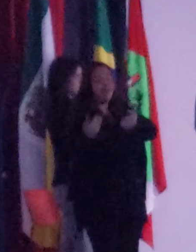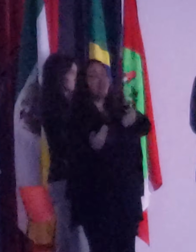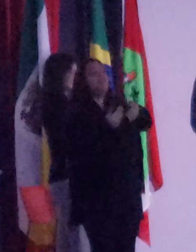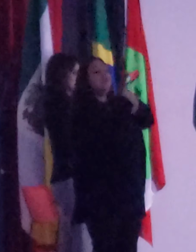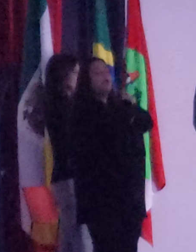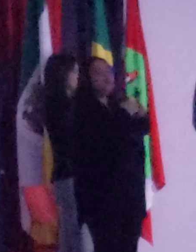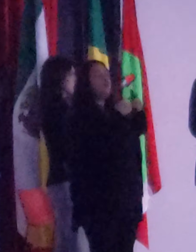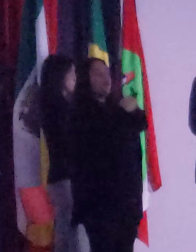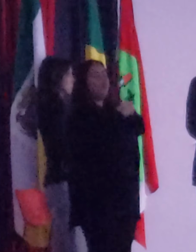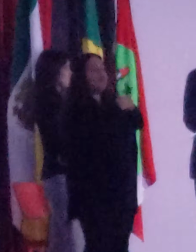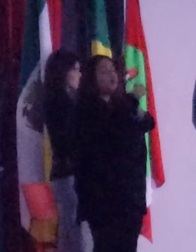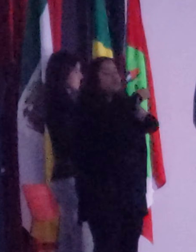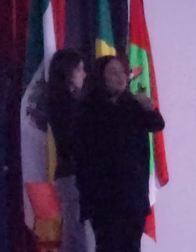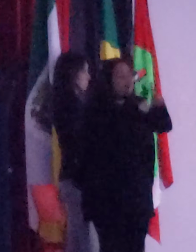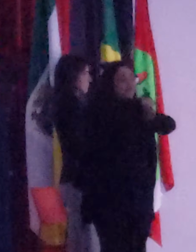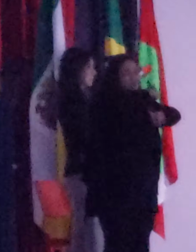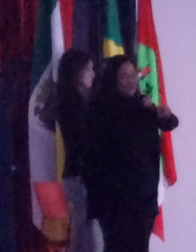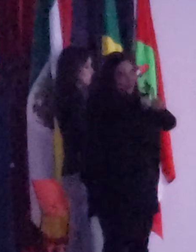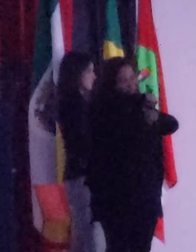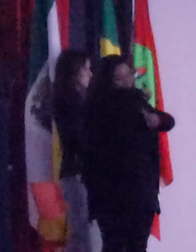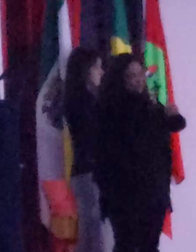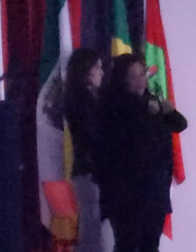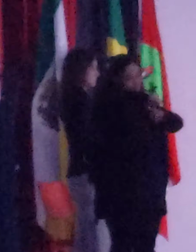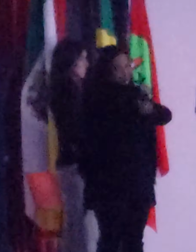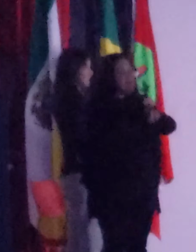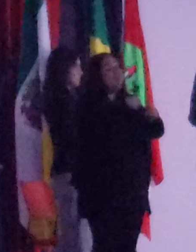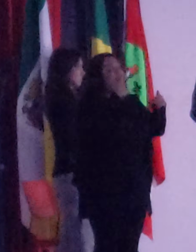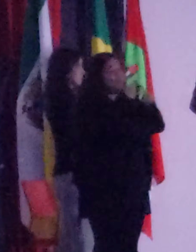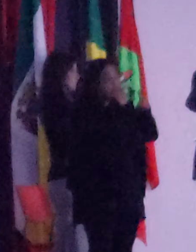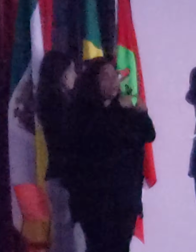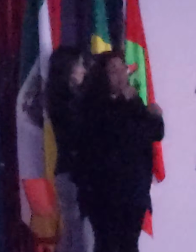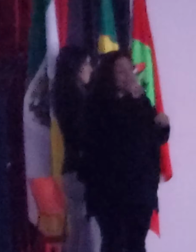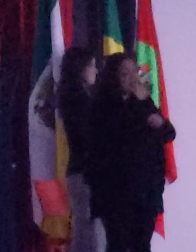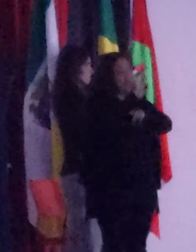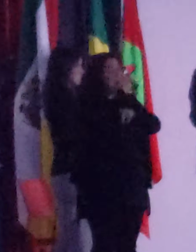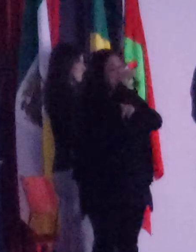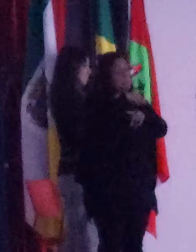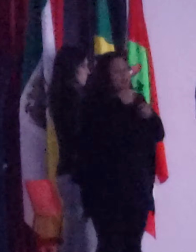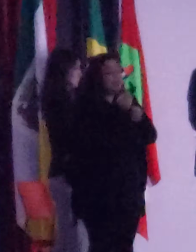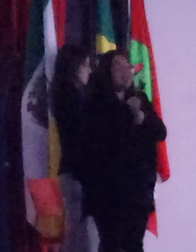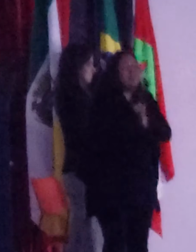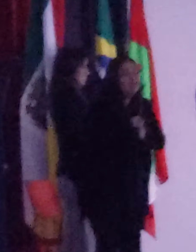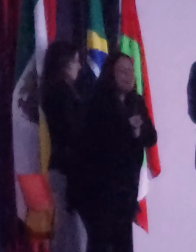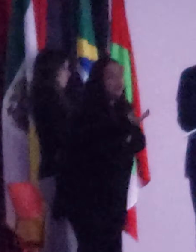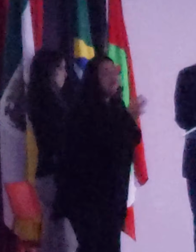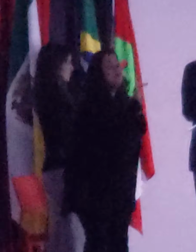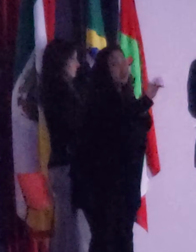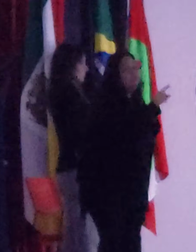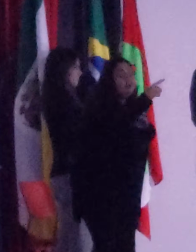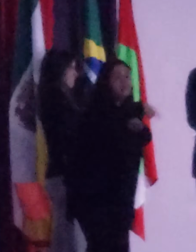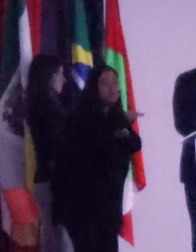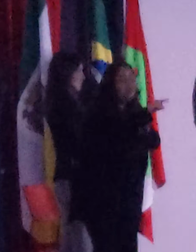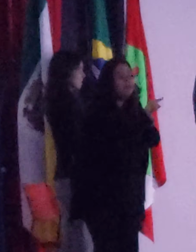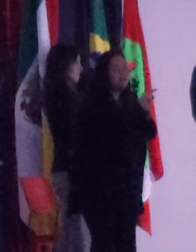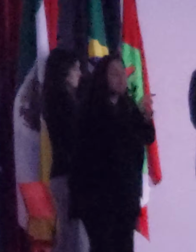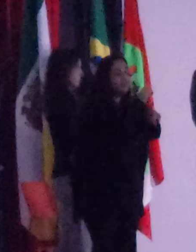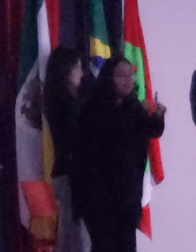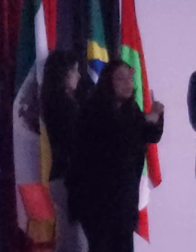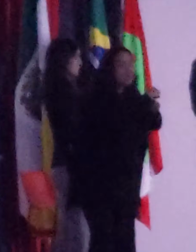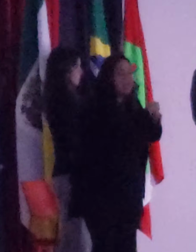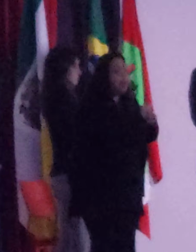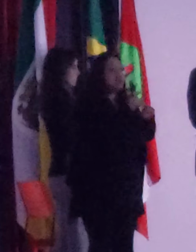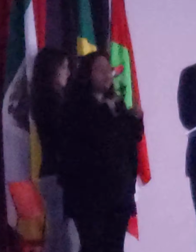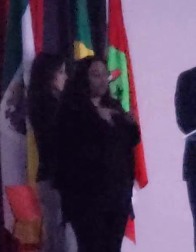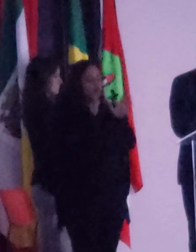ponta. Eu estou muito preocupado que o IBRAM precisa entregar mais na ponta, ficar menos centrado